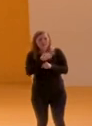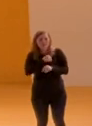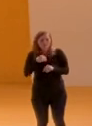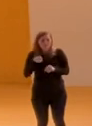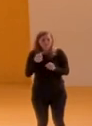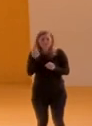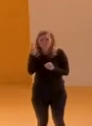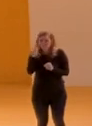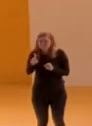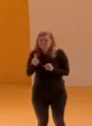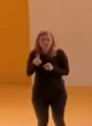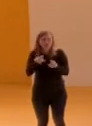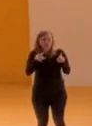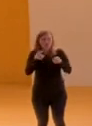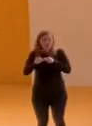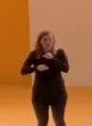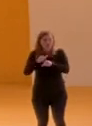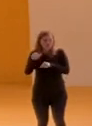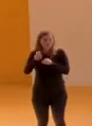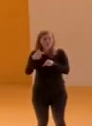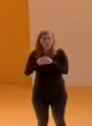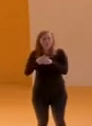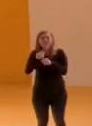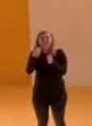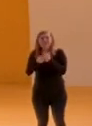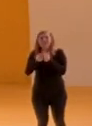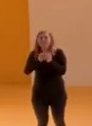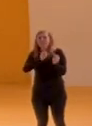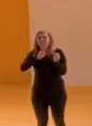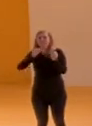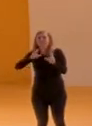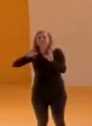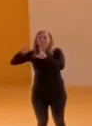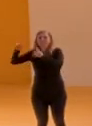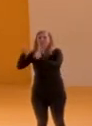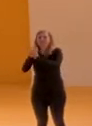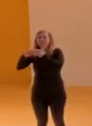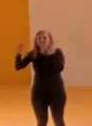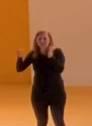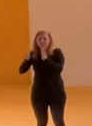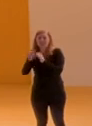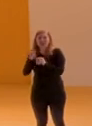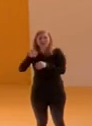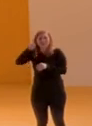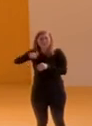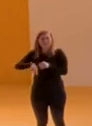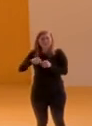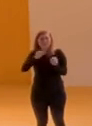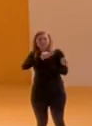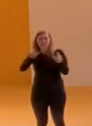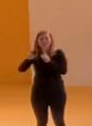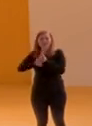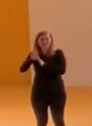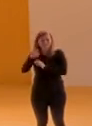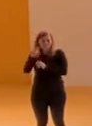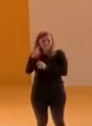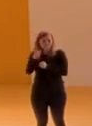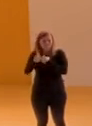Polskę po raz kolejny lata 20 oczywiście kiedy ceny się podwajały co 16 dni hiperinflacja miesięczna 275%